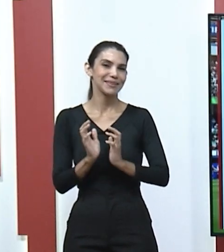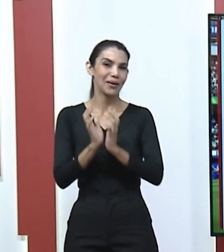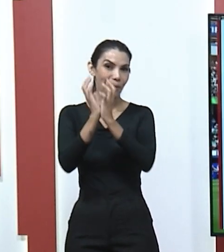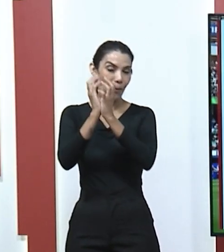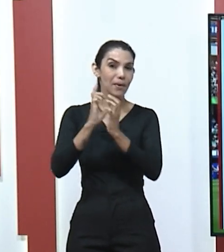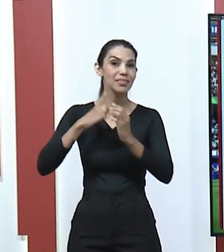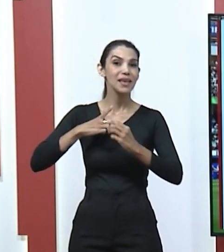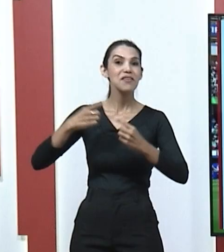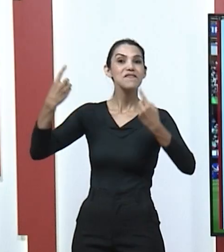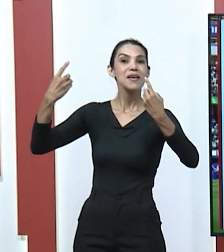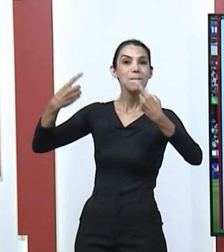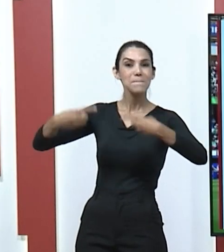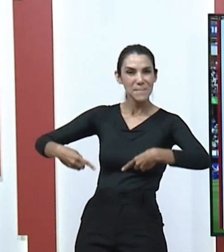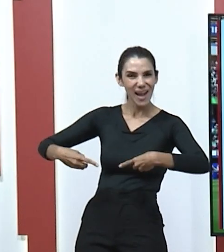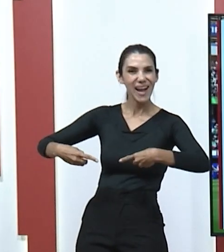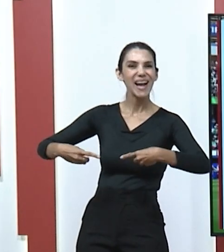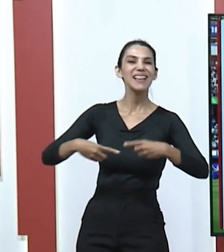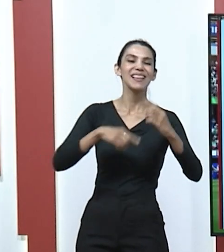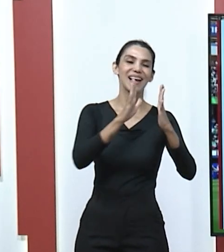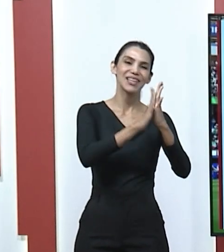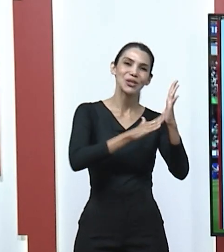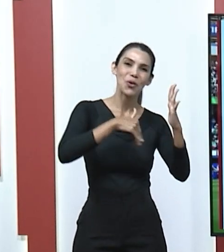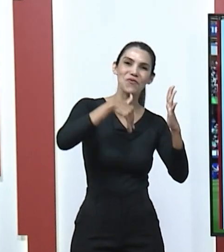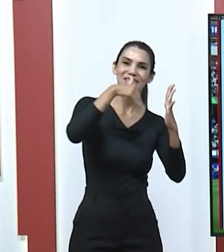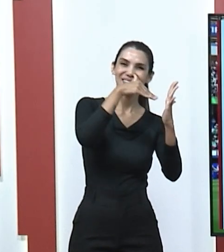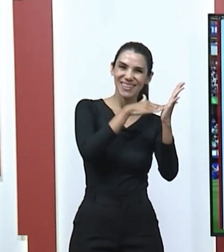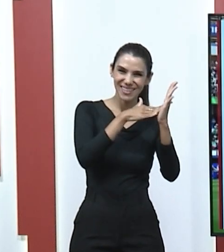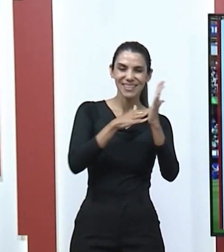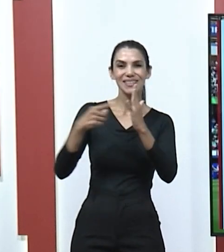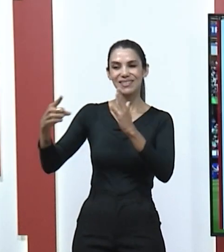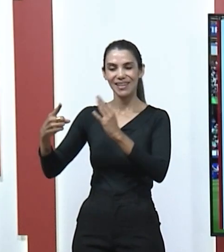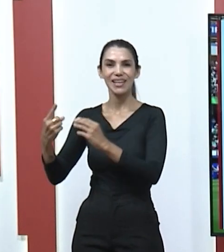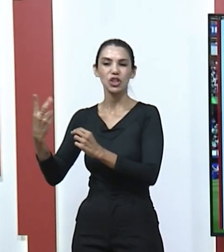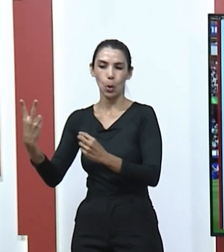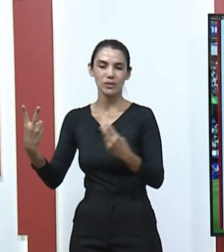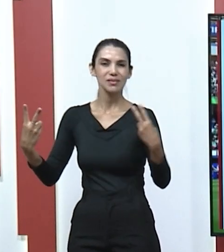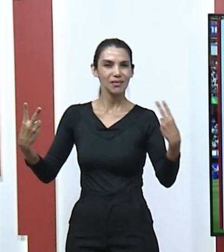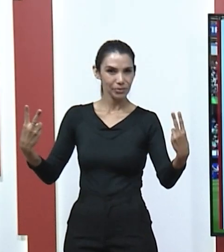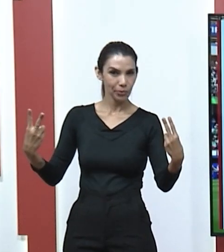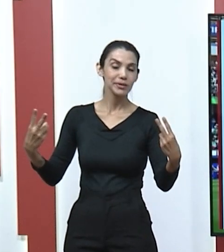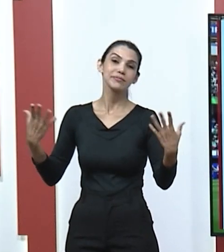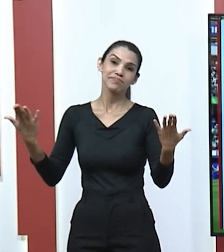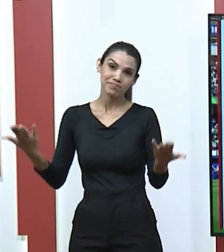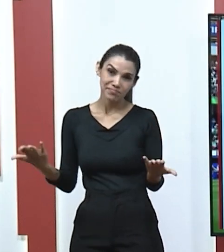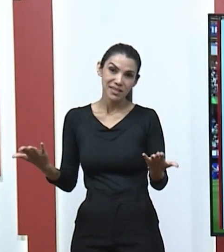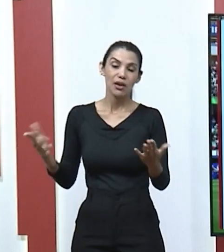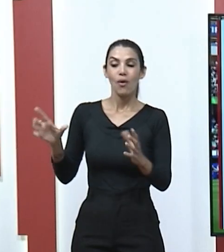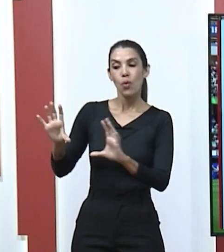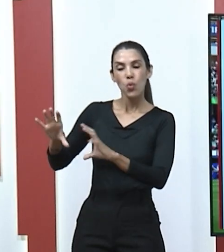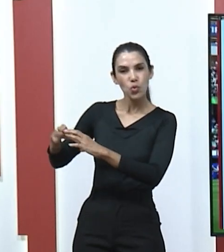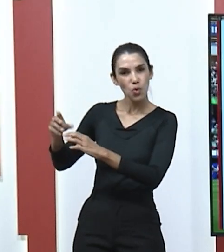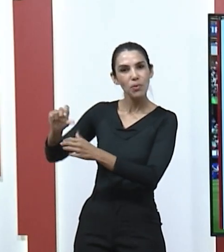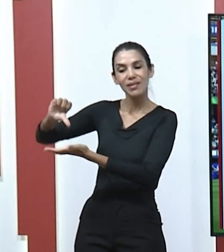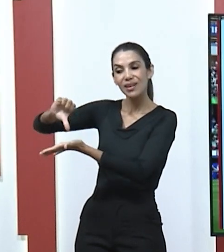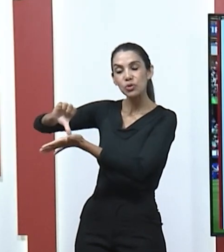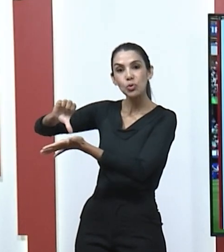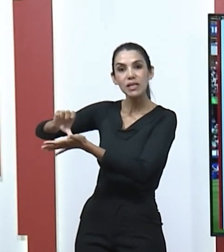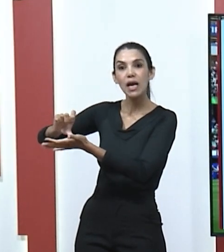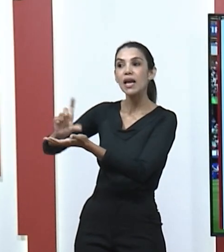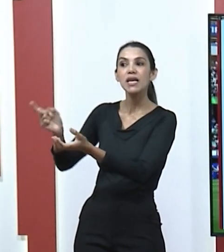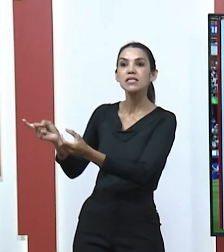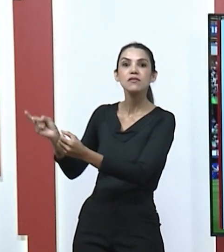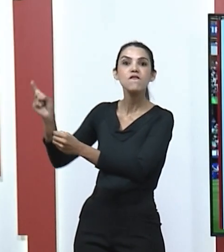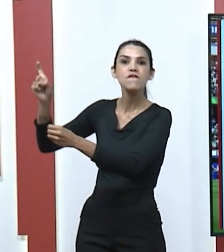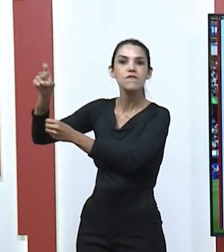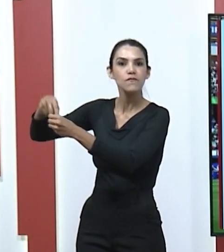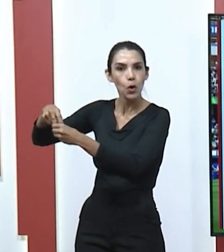com a Nova Zelândia, parte da delegação teve dificuldades para deixar Los Angeles e seguir para o México,